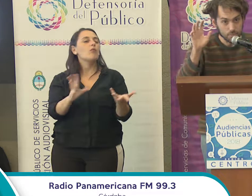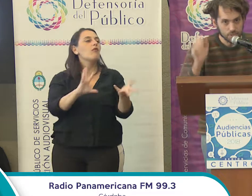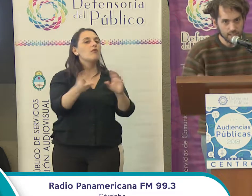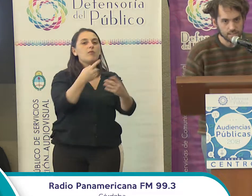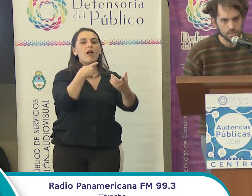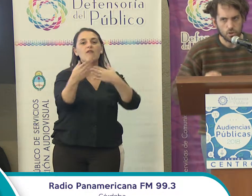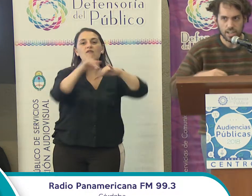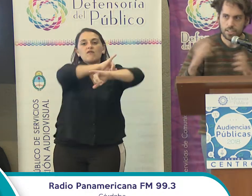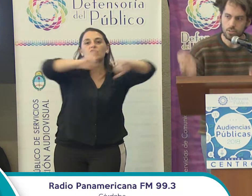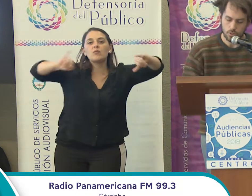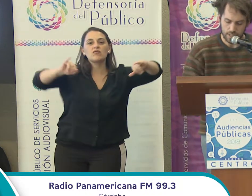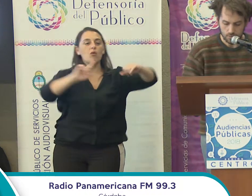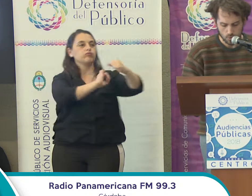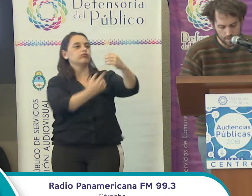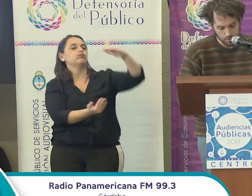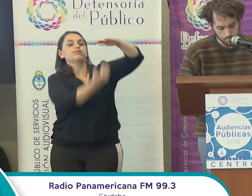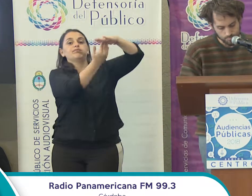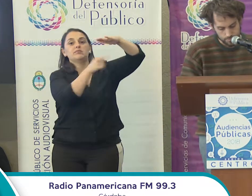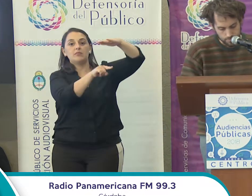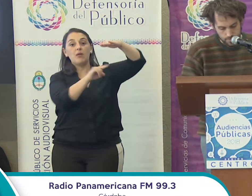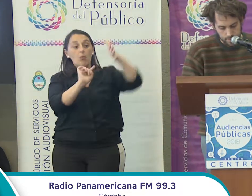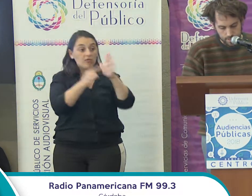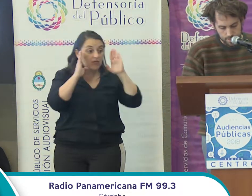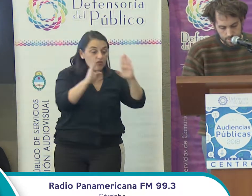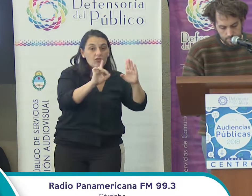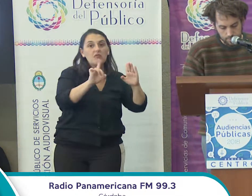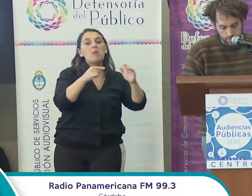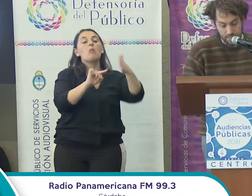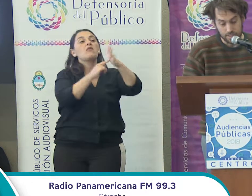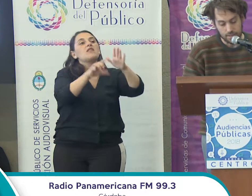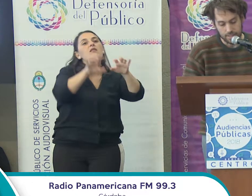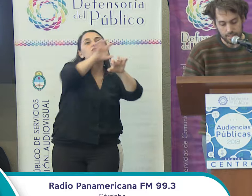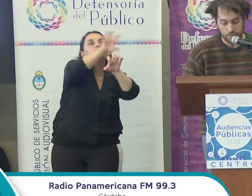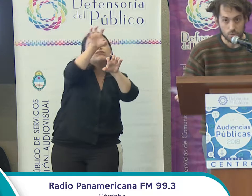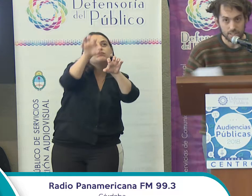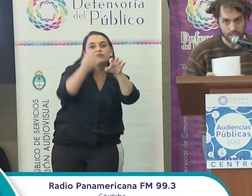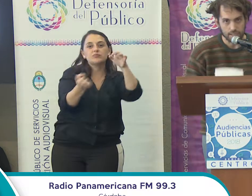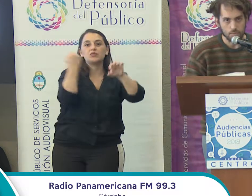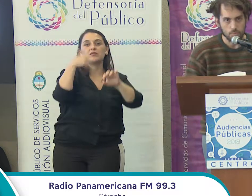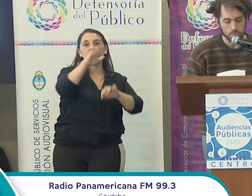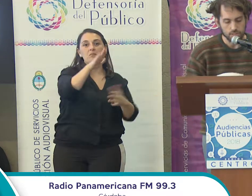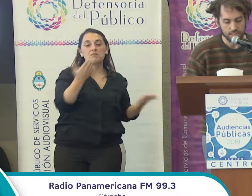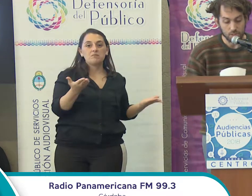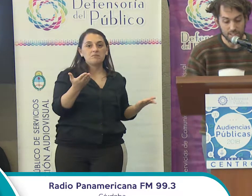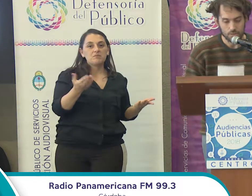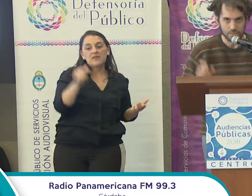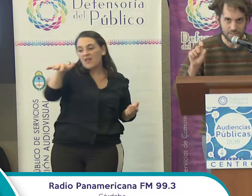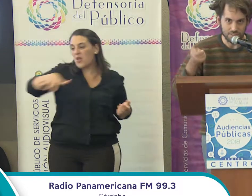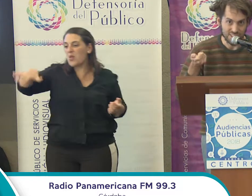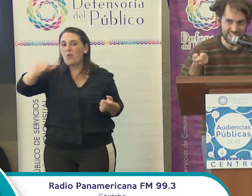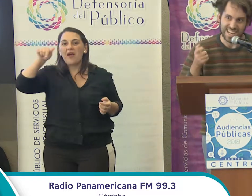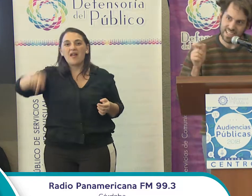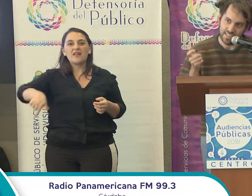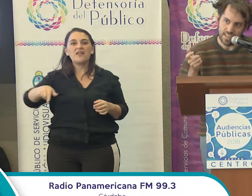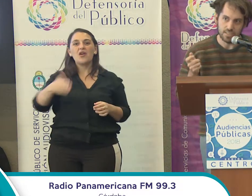solamente están buenos aires sino en los grandes conglomerados urbanos este que efectivamente en el caso de huerta grande pero podemos sentir alguna manera conocer